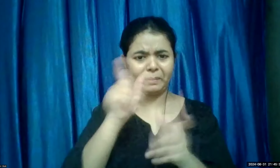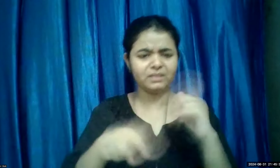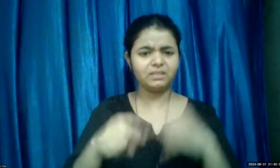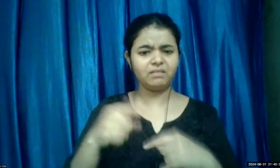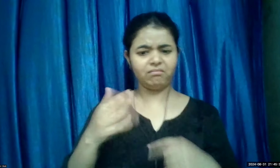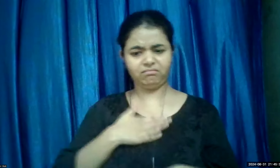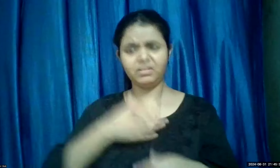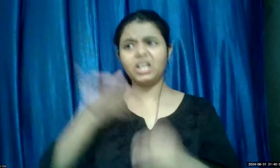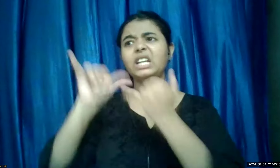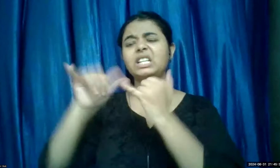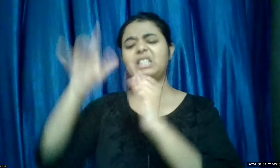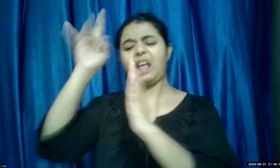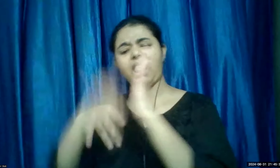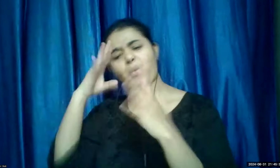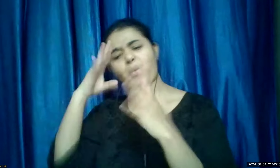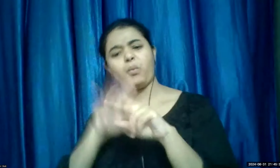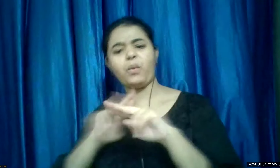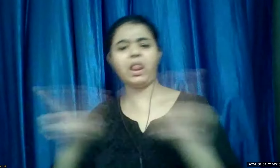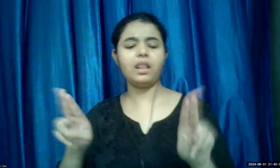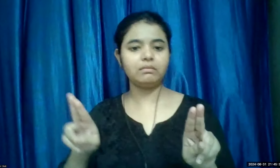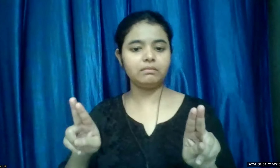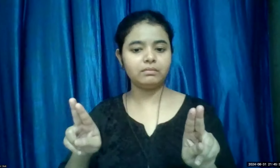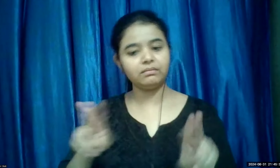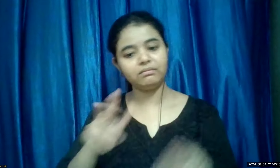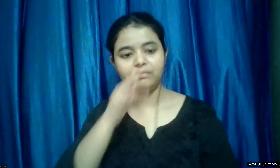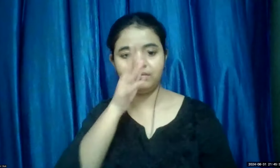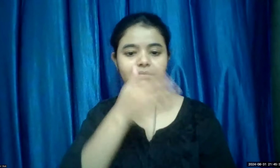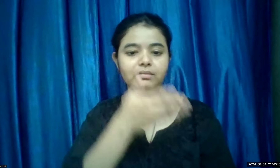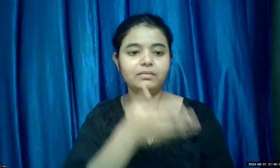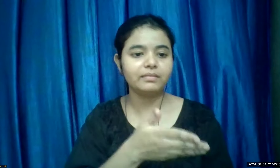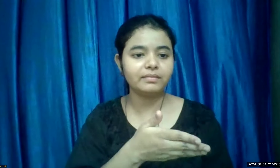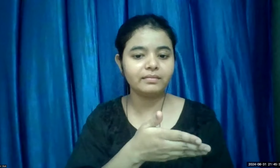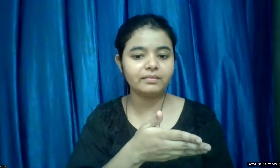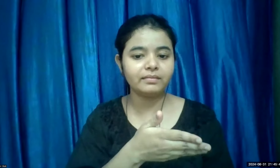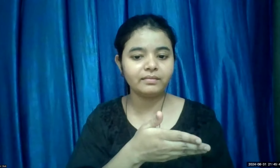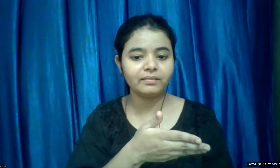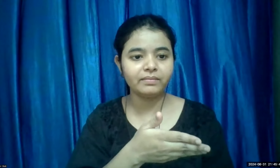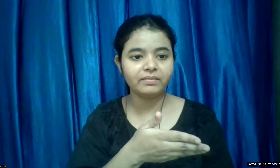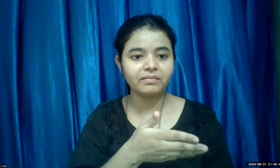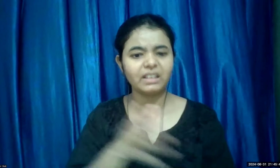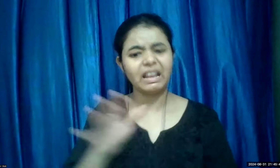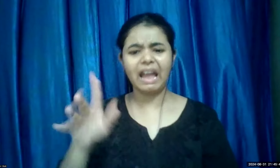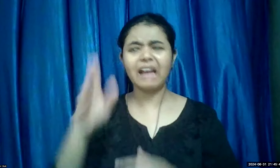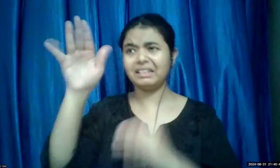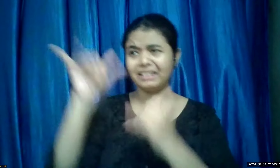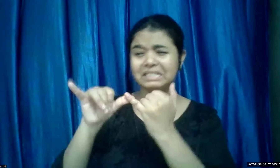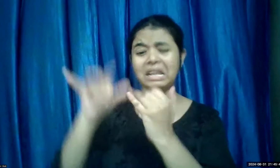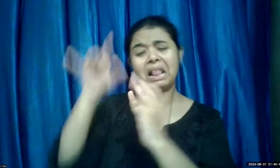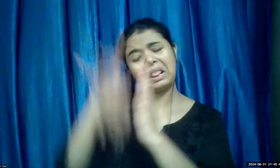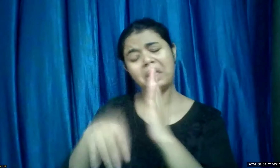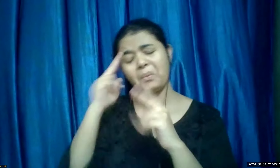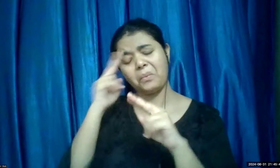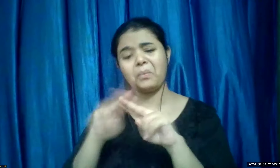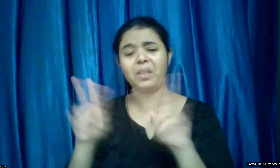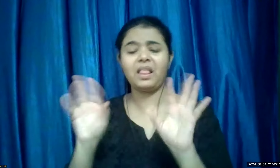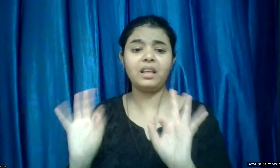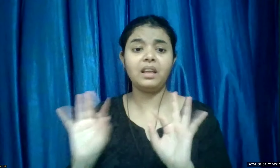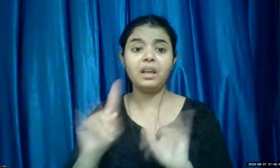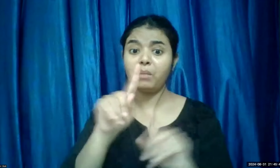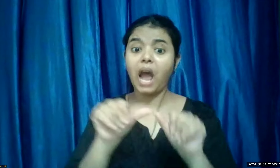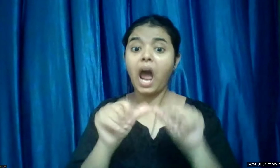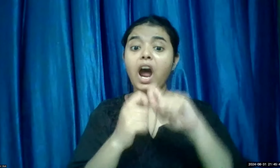भगवान को तो झूठ बोल रहा है। कोई कहे कि अगर मैं भगवान को पूर्ण रूप से जानता हूं तो झूठ बोल रहा है, क्योंकि अर्जुन कहते हैं कि